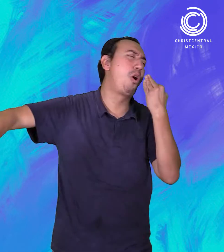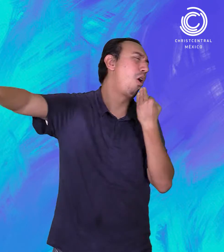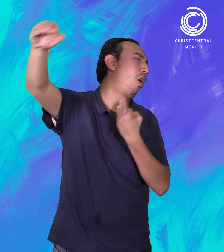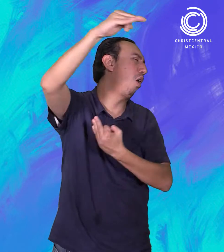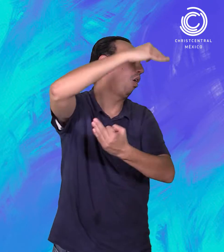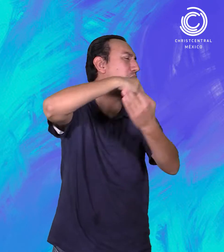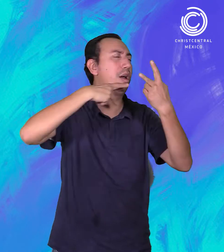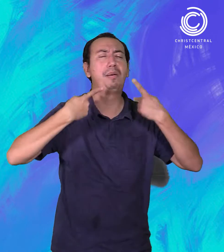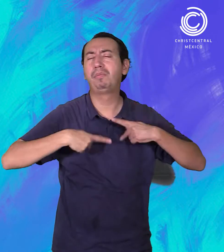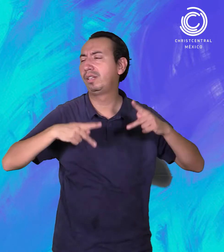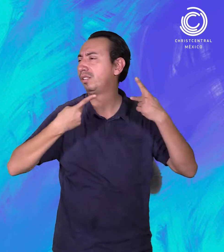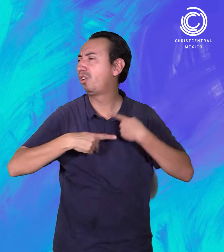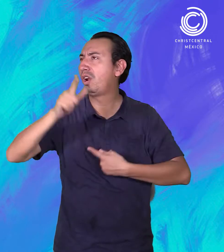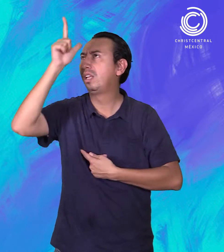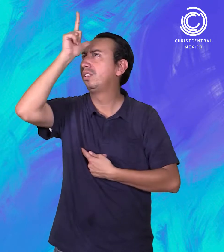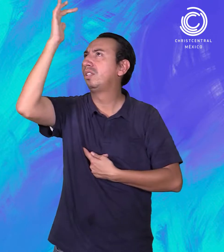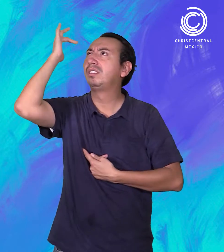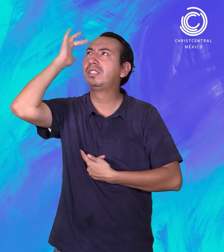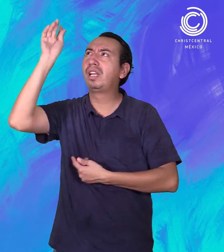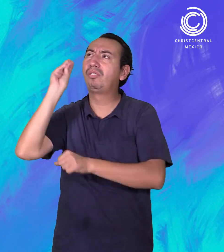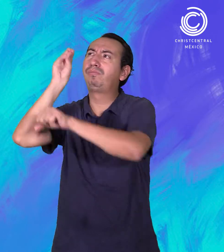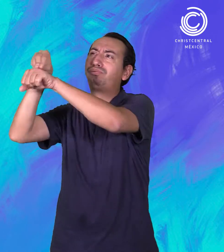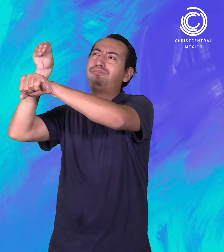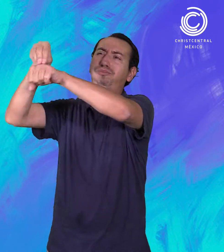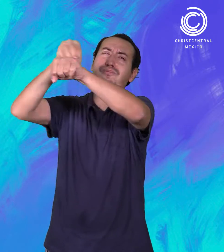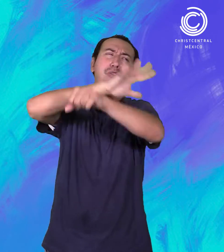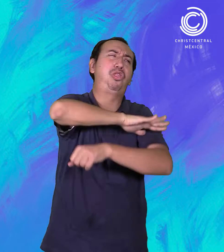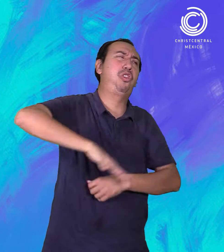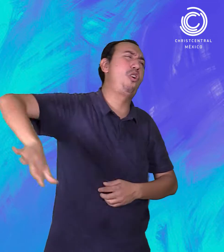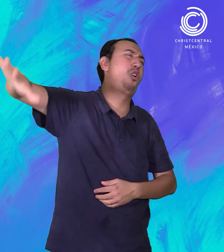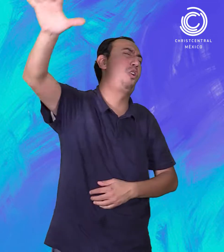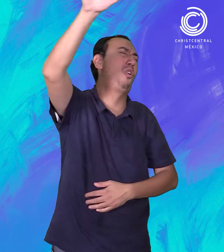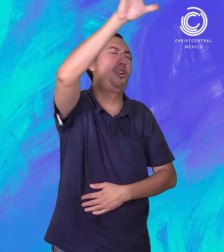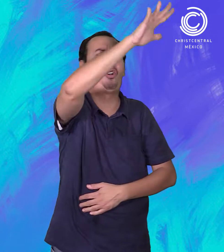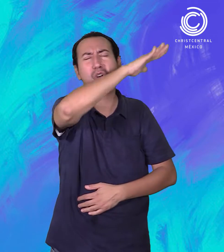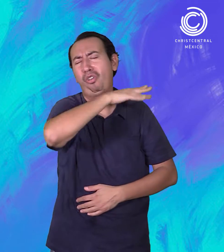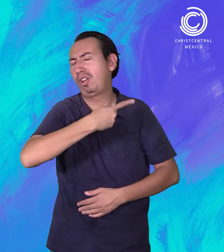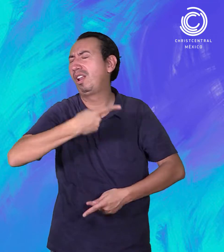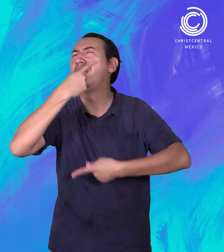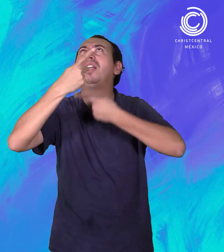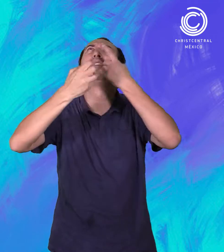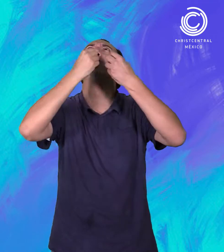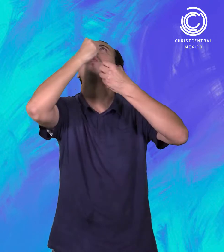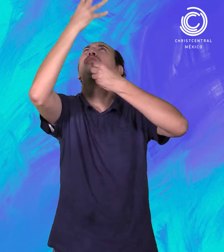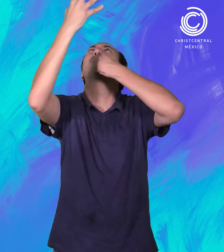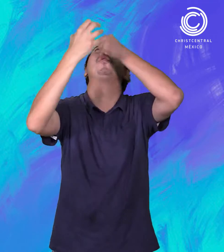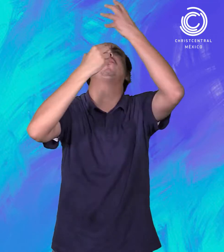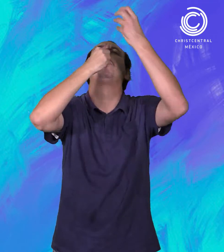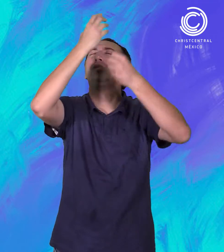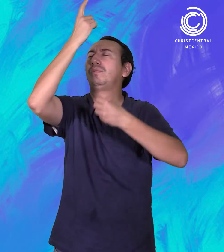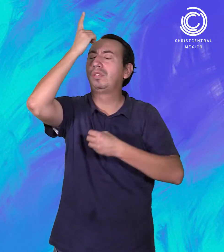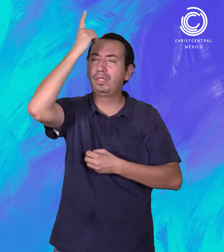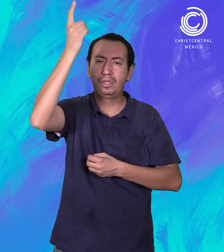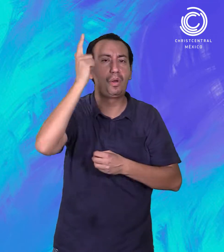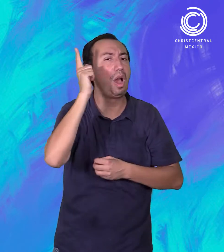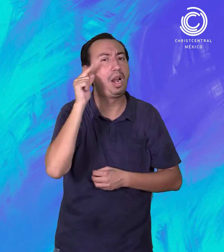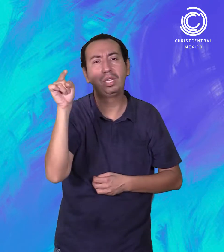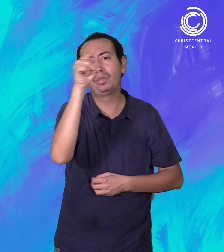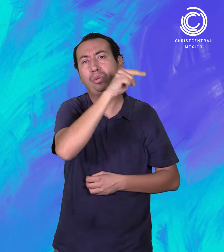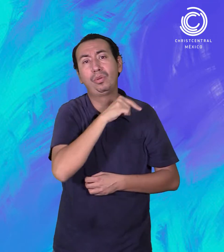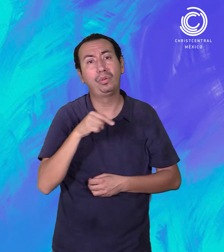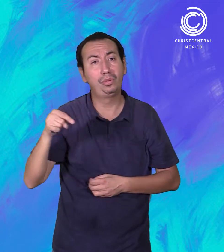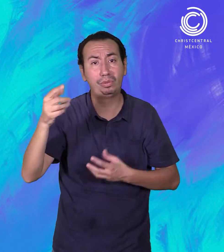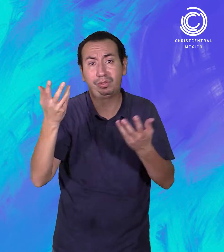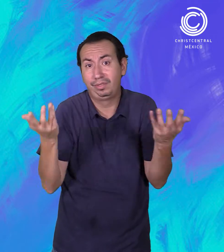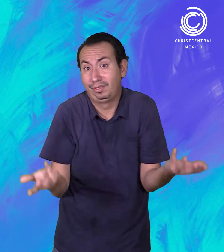Señor profetizara y que el Señor pusiera su espíritu en todos ellos?